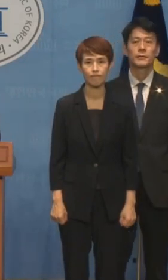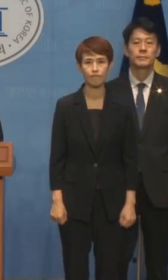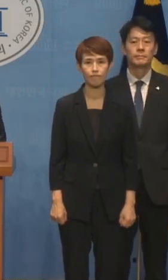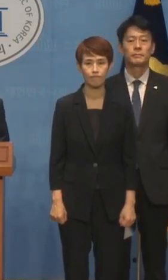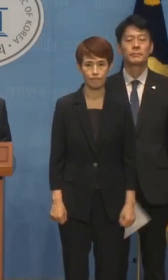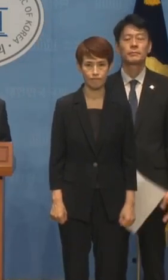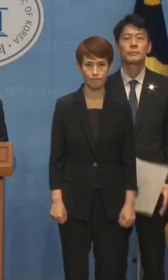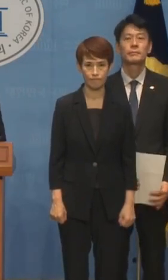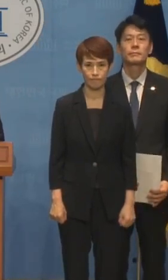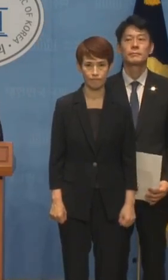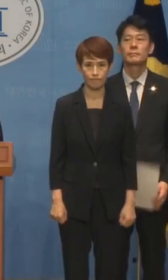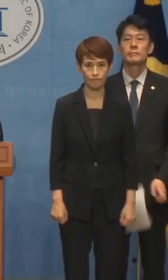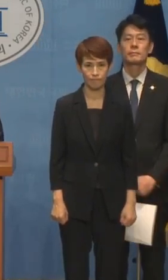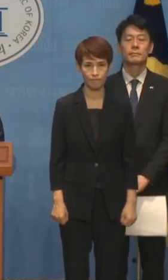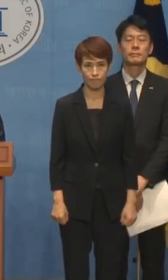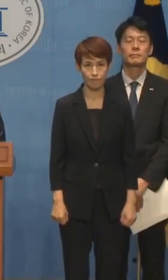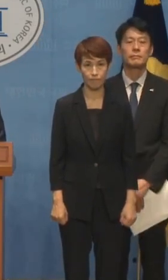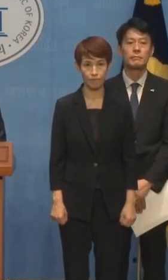네, 저희는